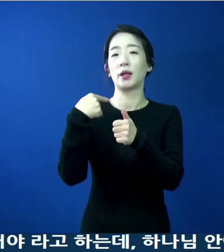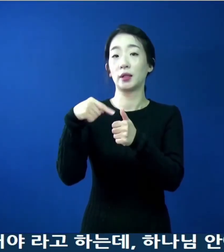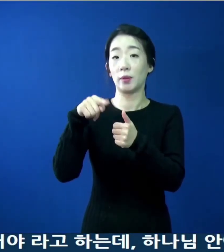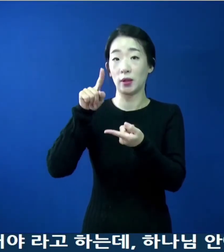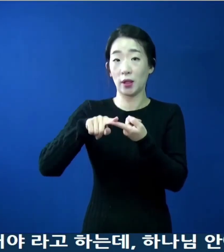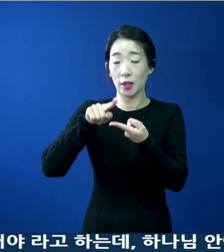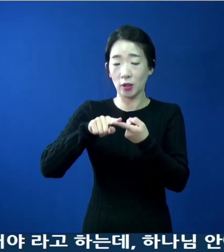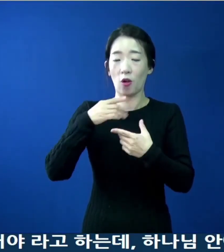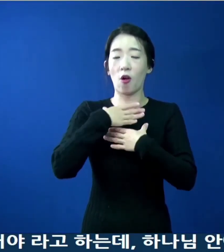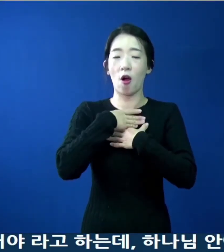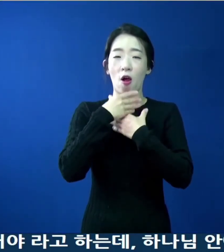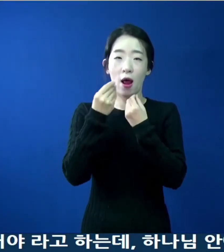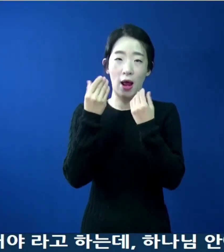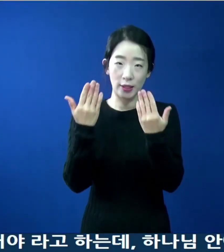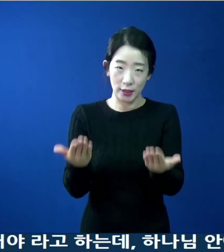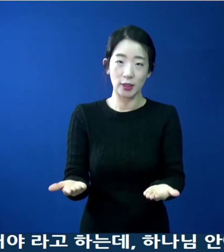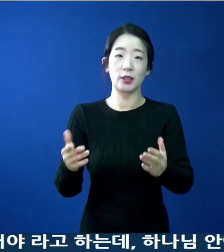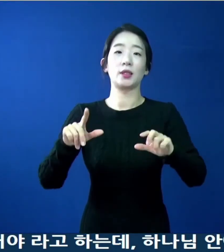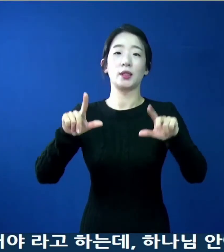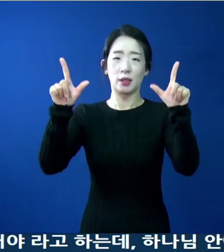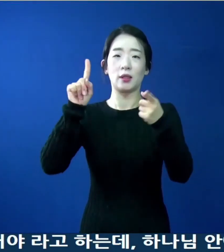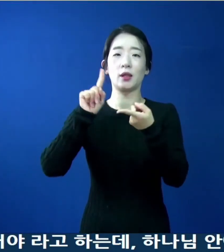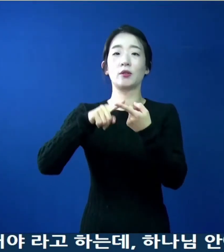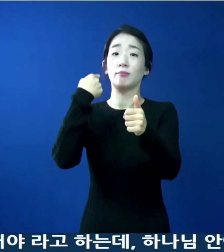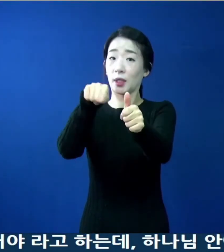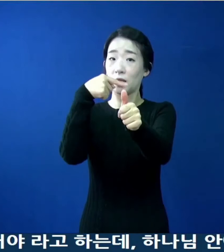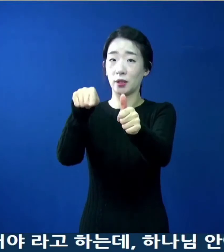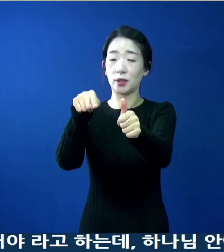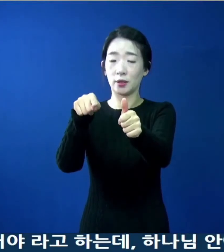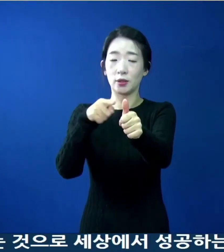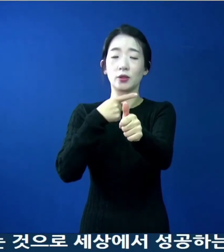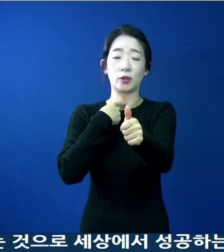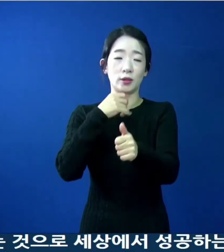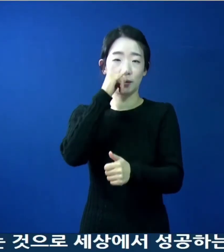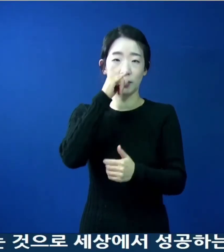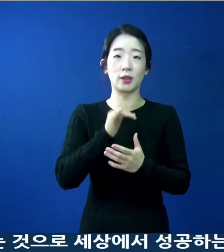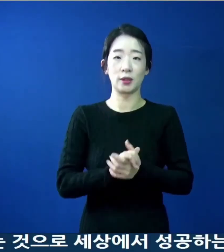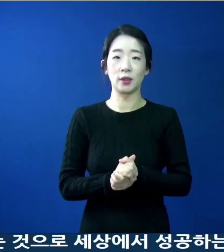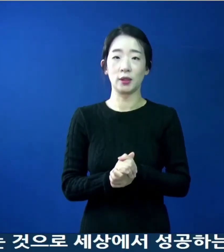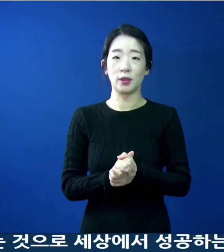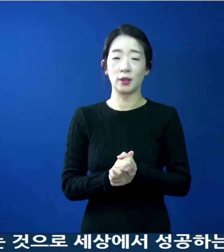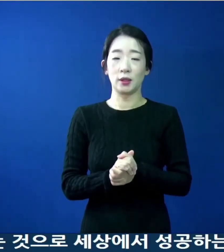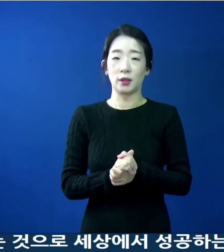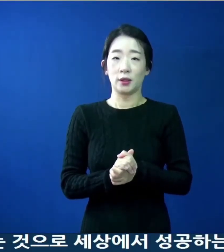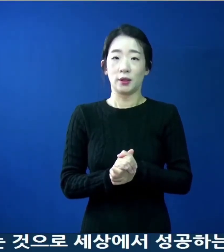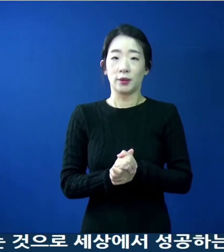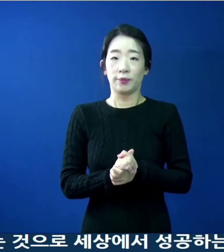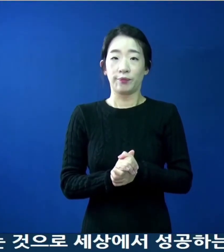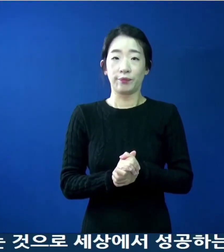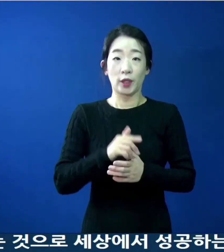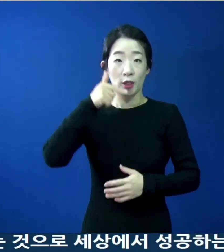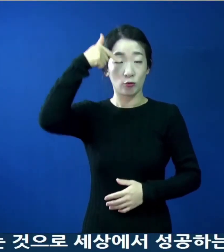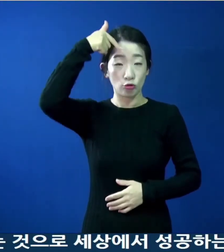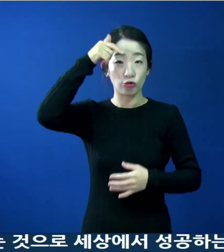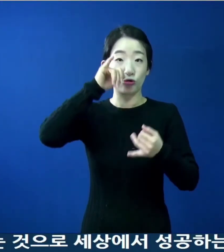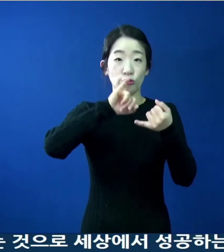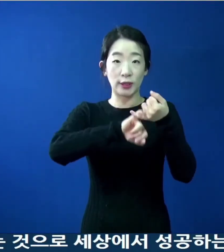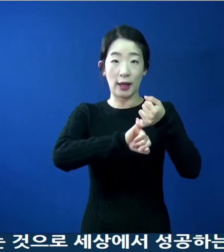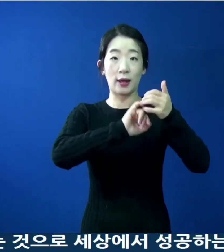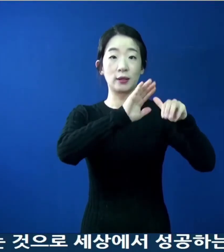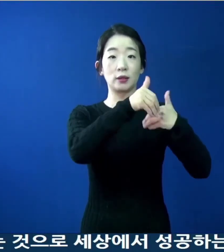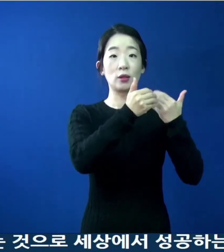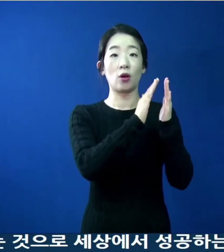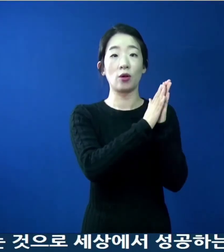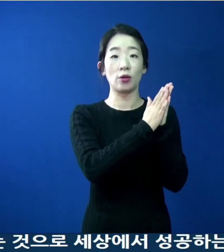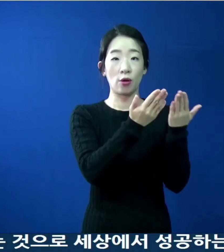안식을 가르쳐 주는 것이죠. 여러분, 구약 성경에서